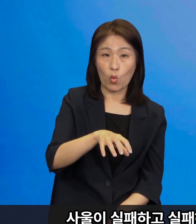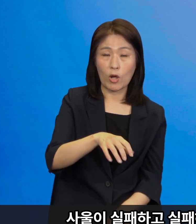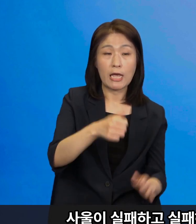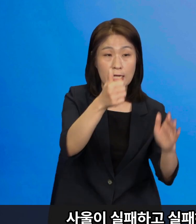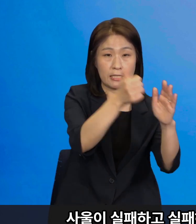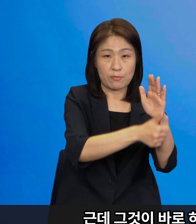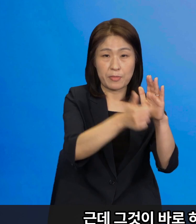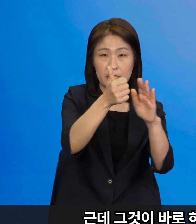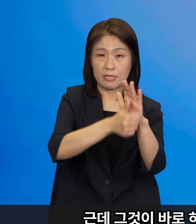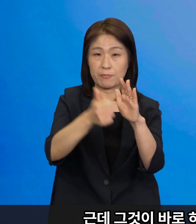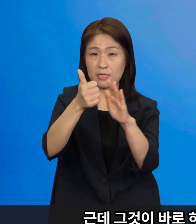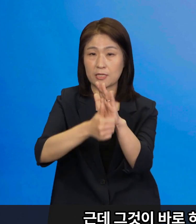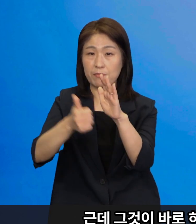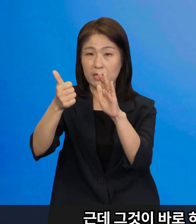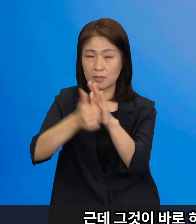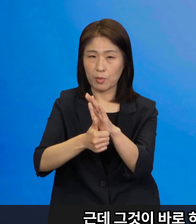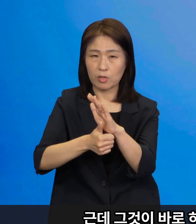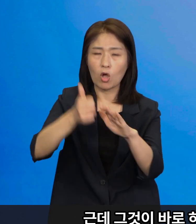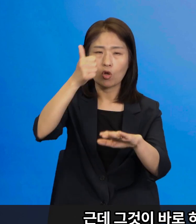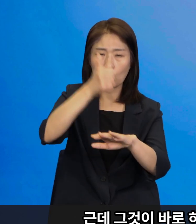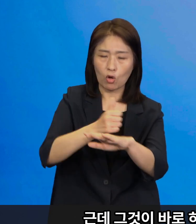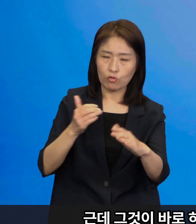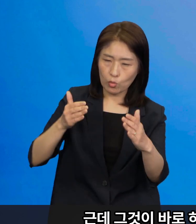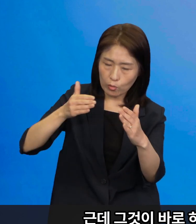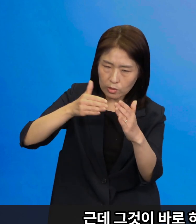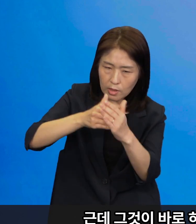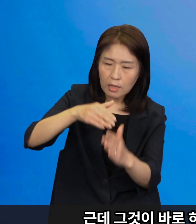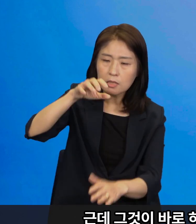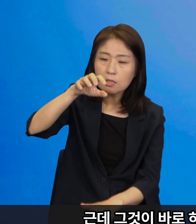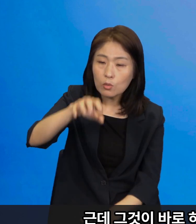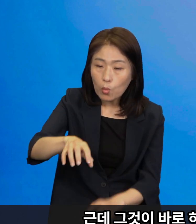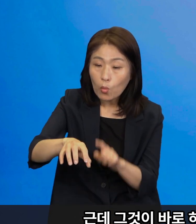실패하여 가게 된 곳. 근데 그것이 바로 하나님이 예비하신